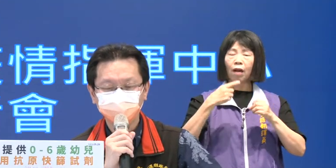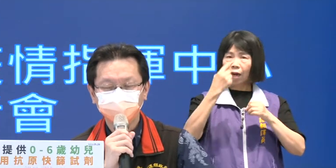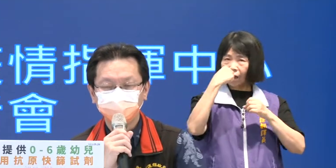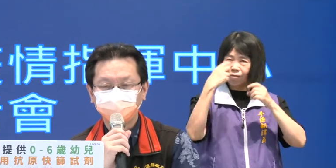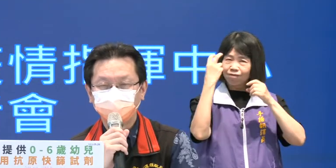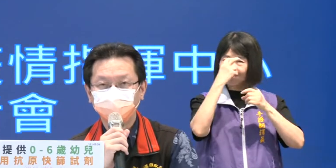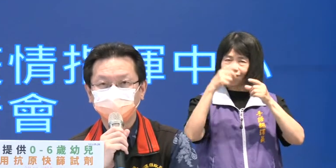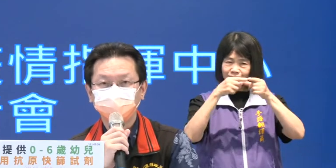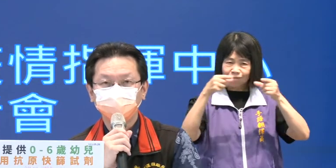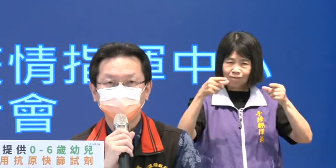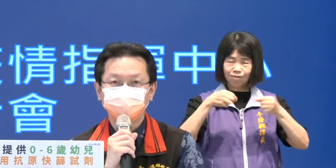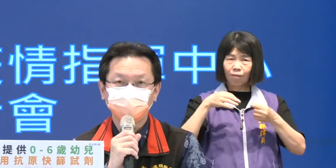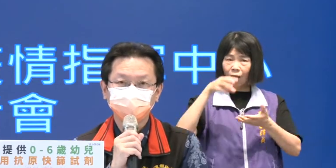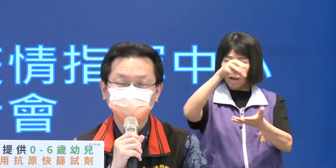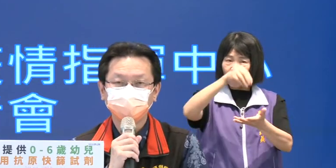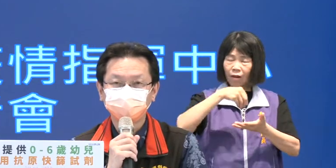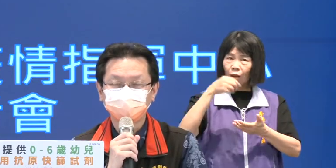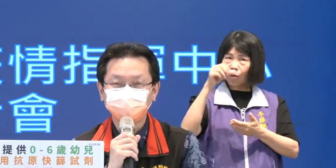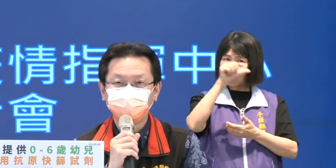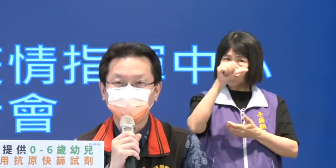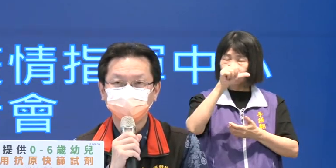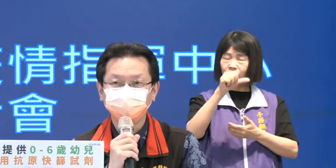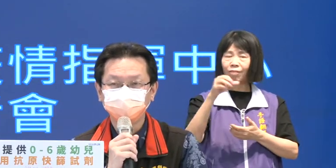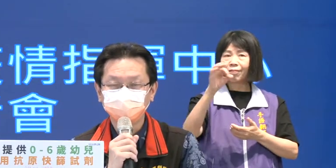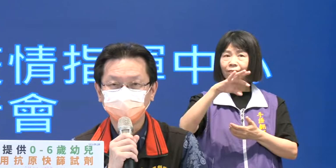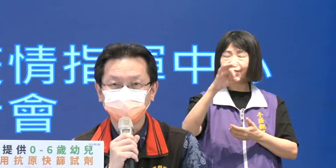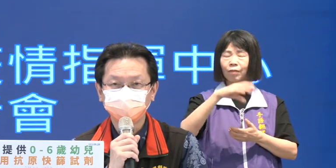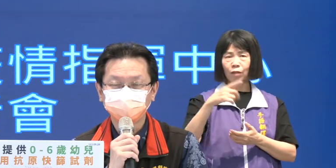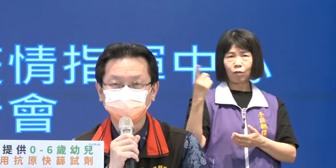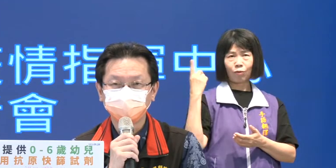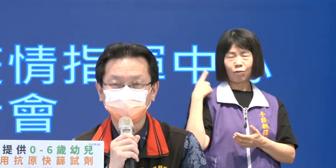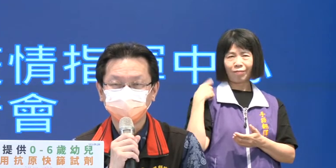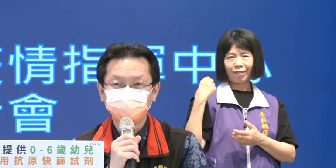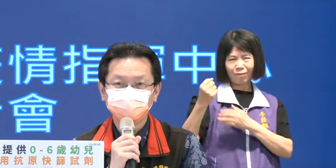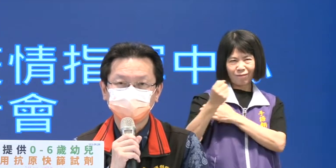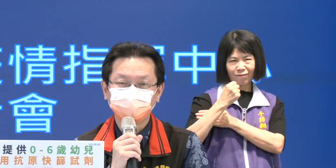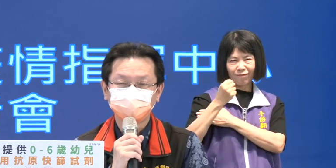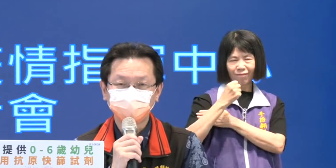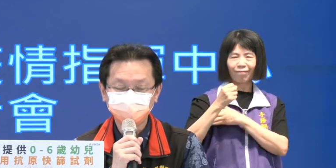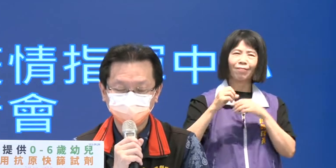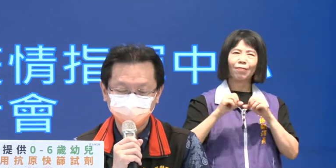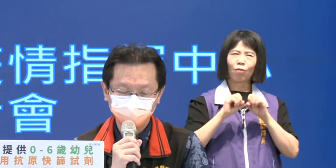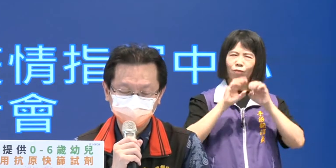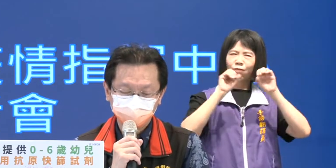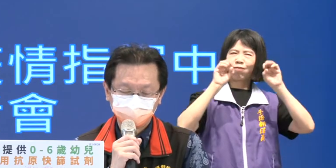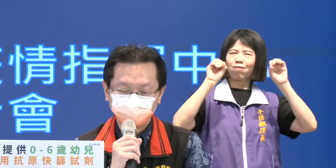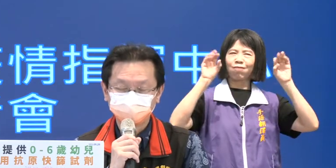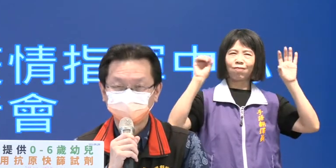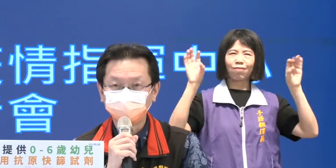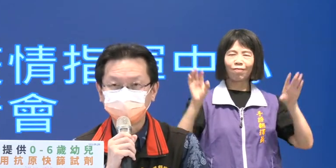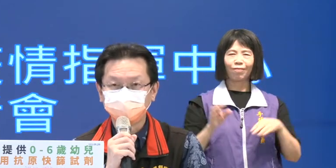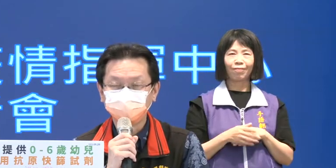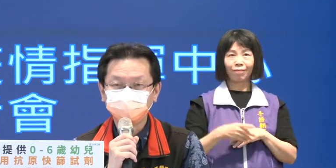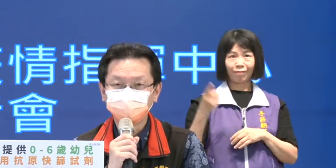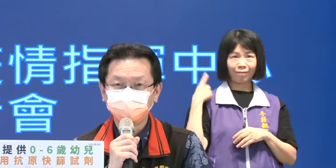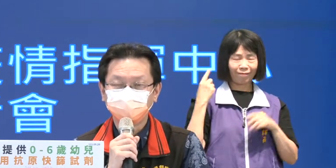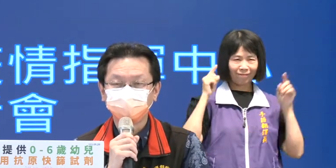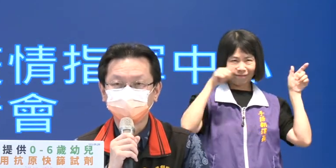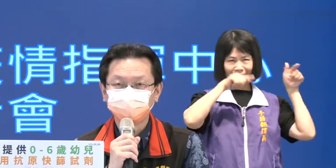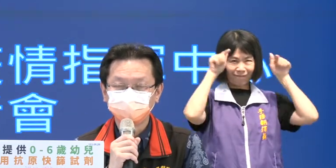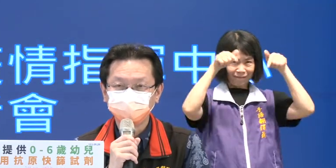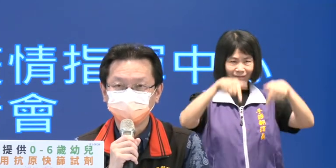分哈，那经过昨天我们努力的这个推波哈，那昨天一整